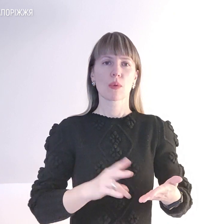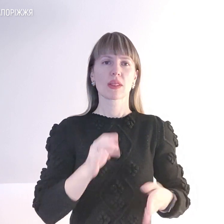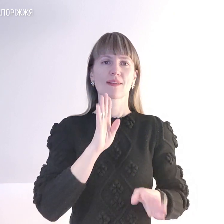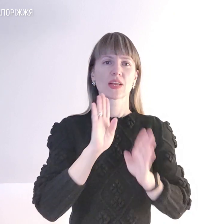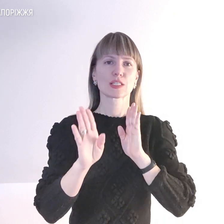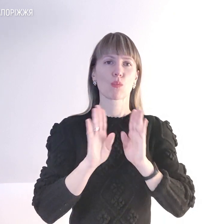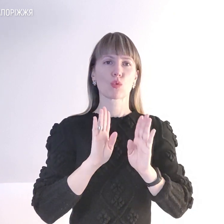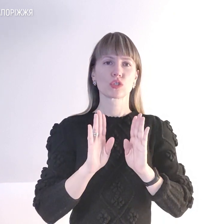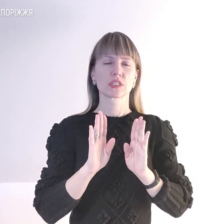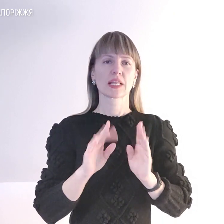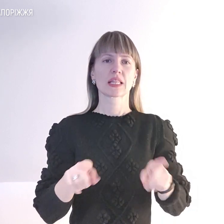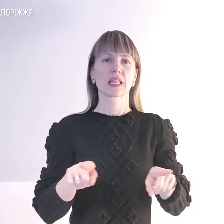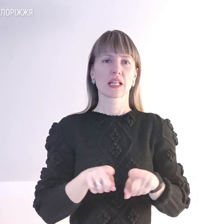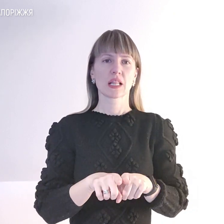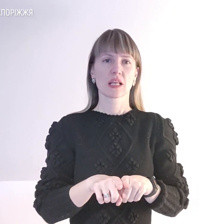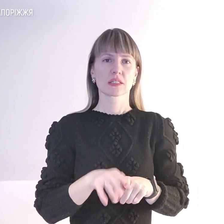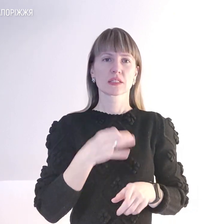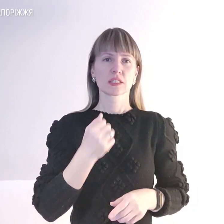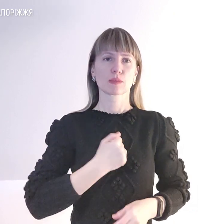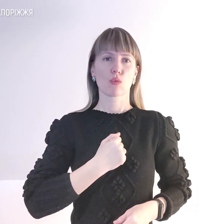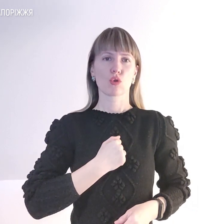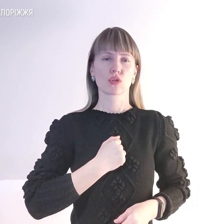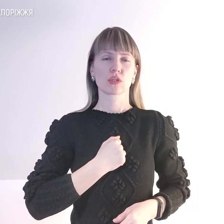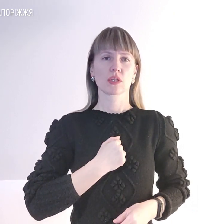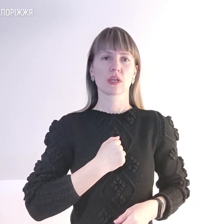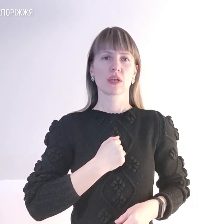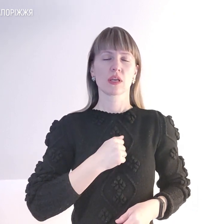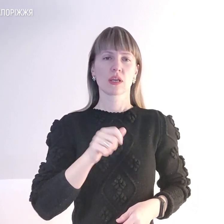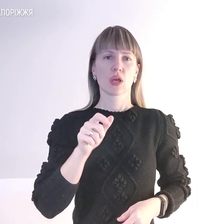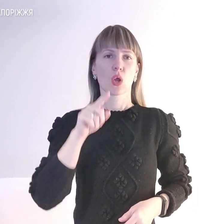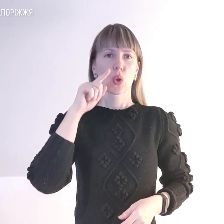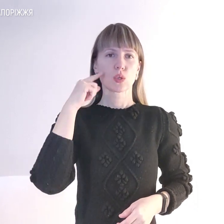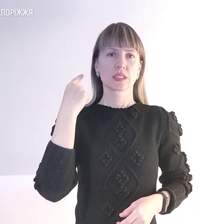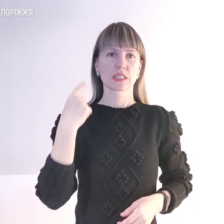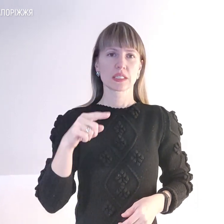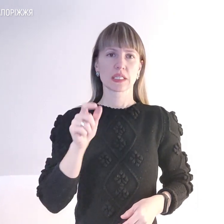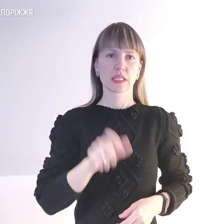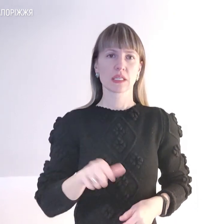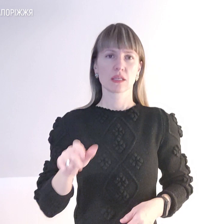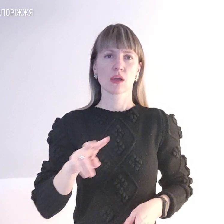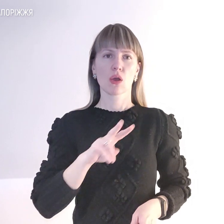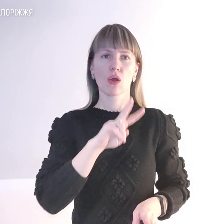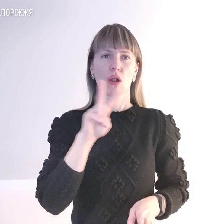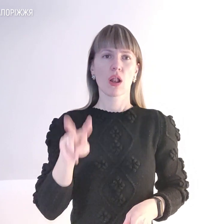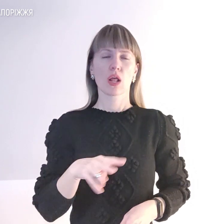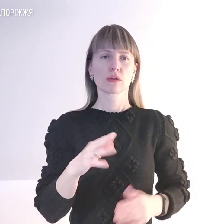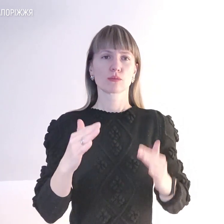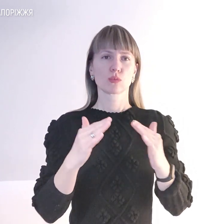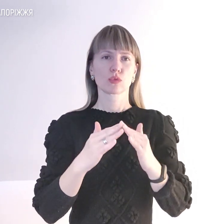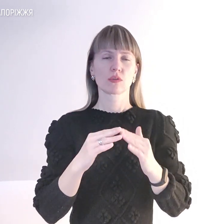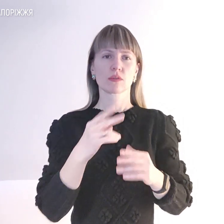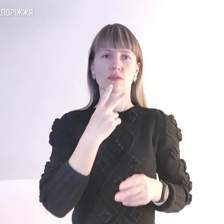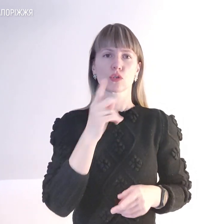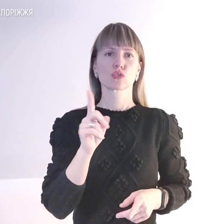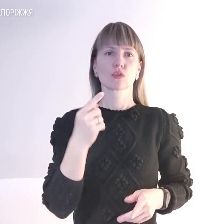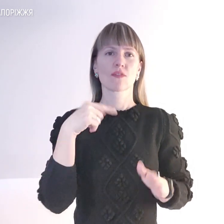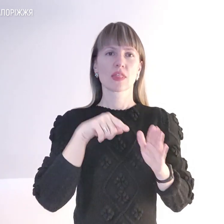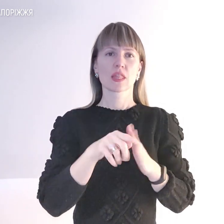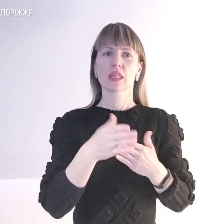Фейсбуці таке. Збройні військові Російської Федерації оглянули будівлю та переконалися, що в ній немає озброєних